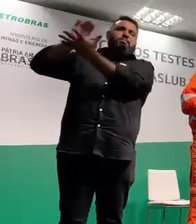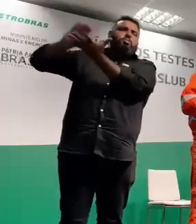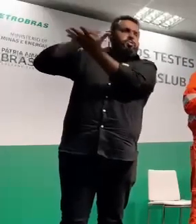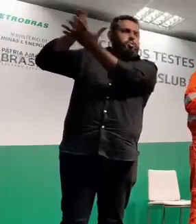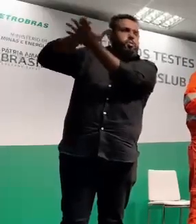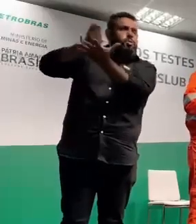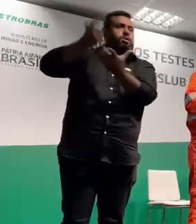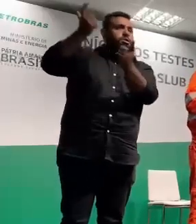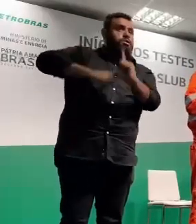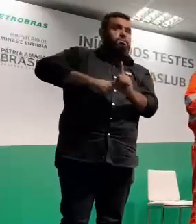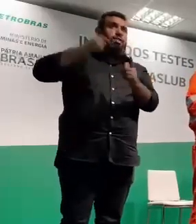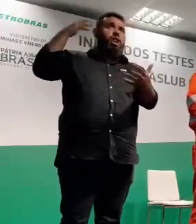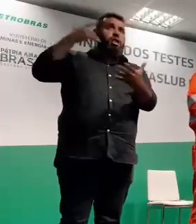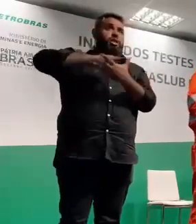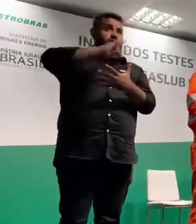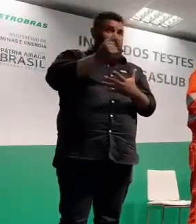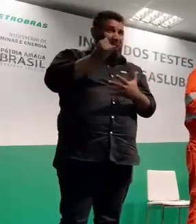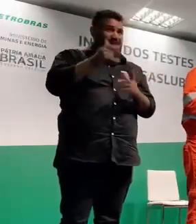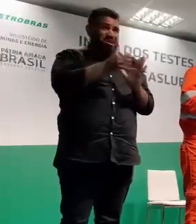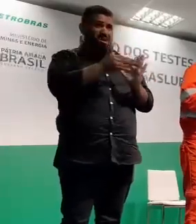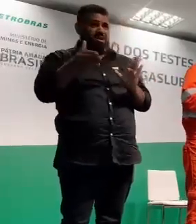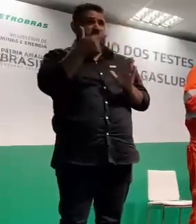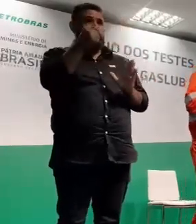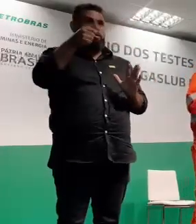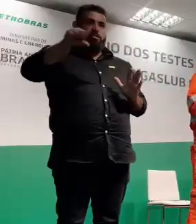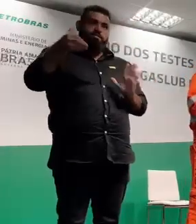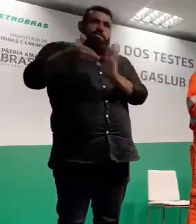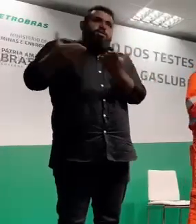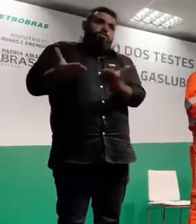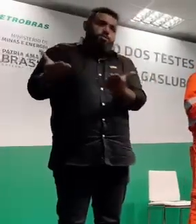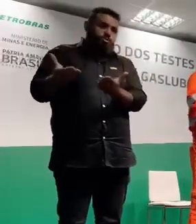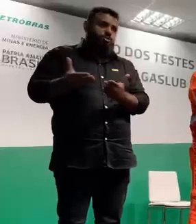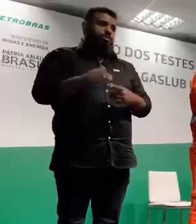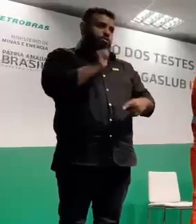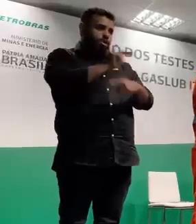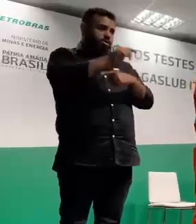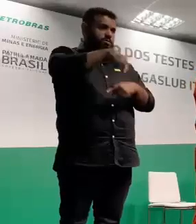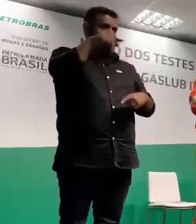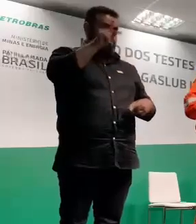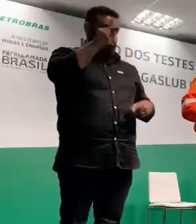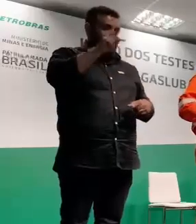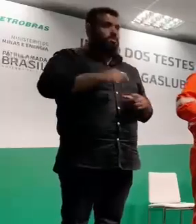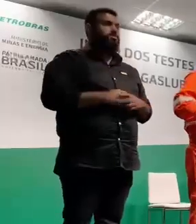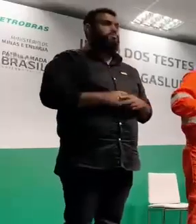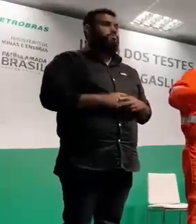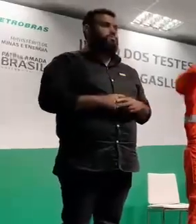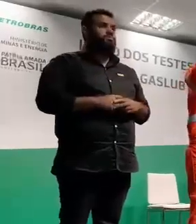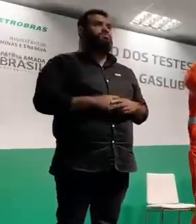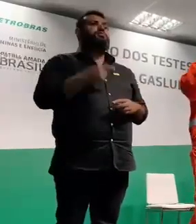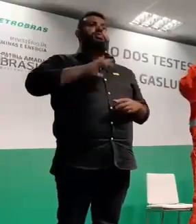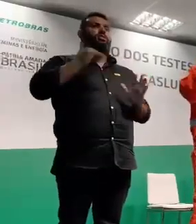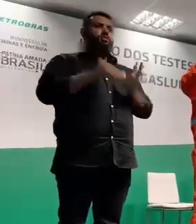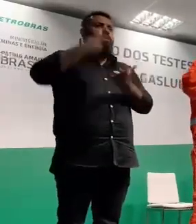mais de 200 bilhões de reais de dívida desde janeiro de 2019, que foi quando eu entrei na Petrobras. Hoje, nós somos cobrados aqui,